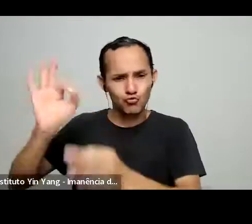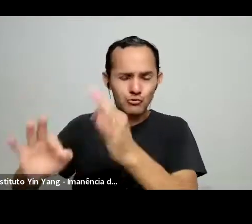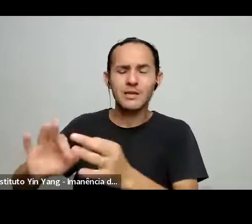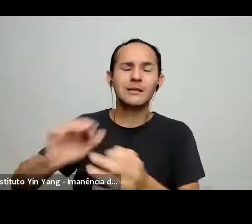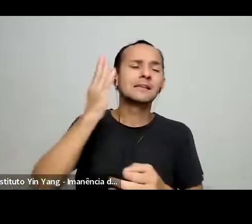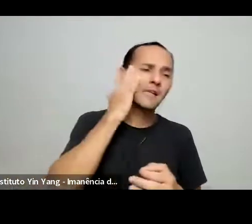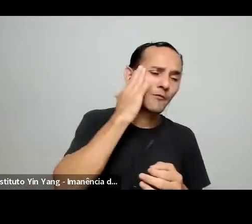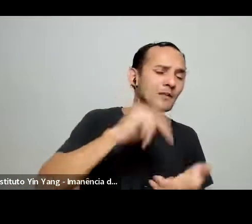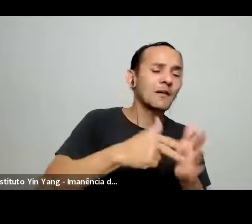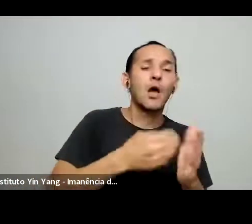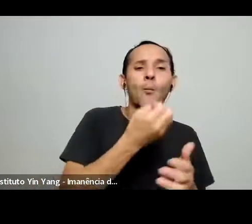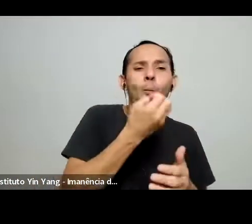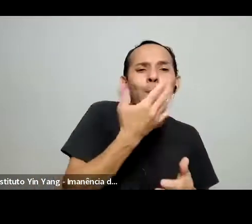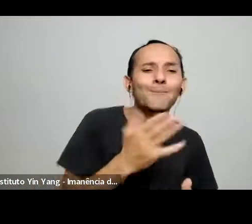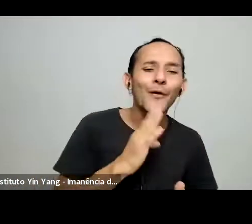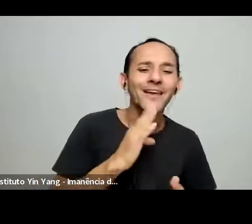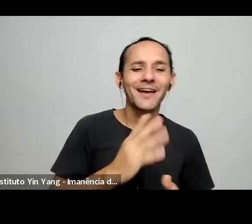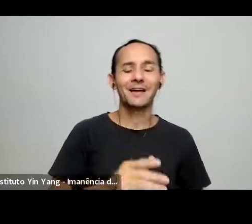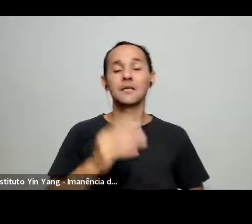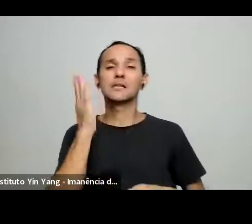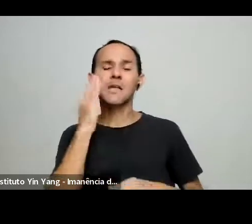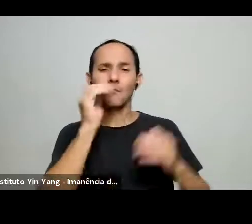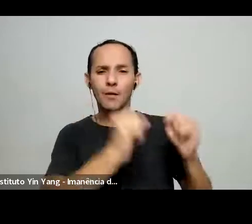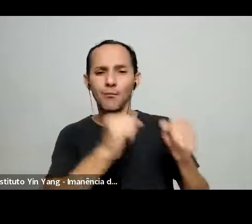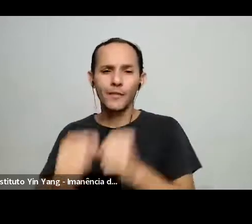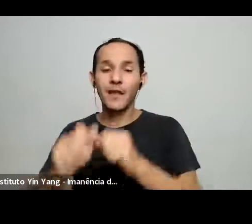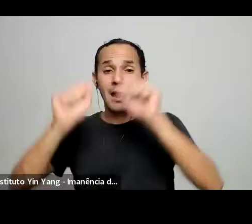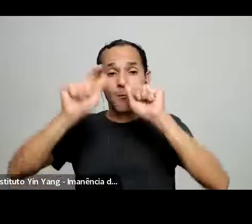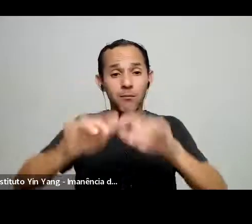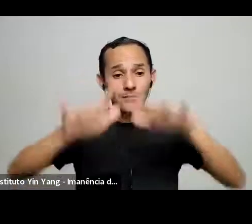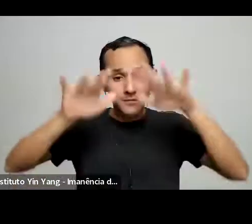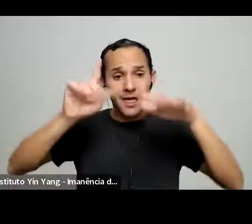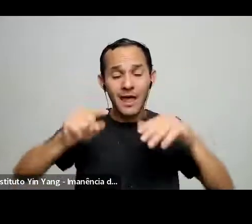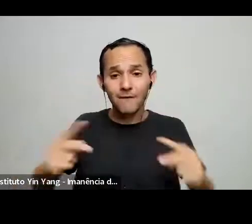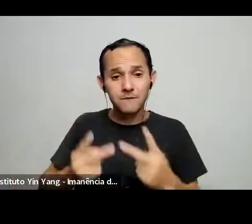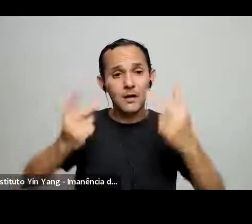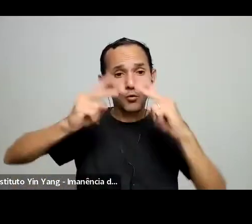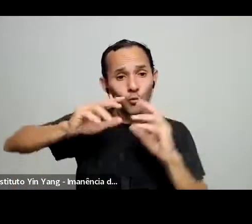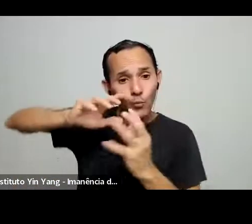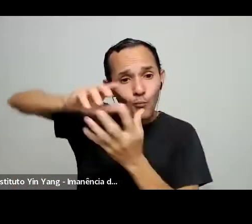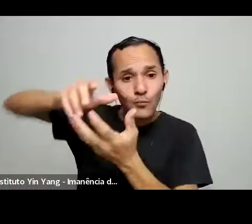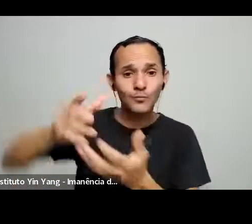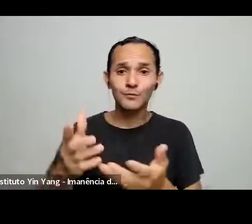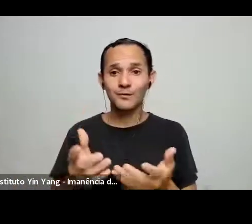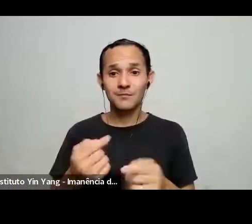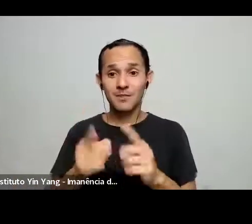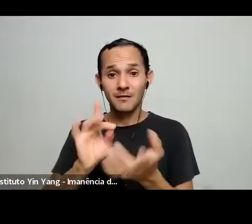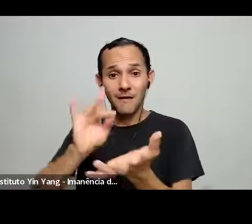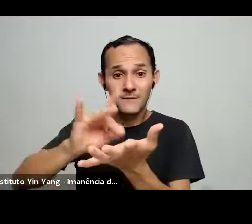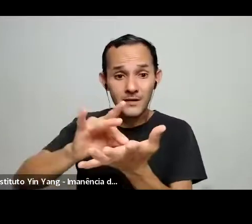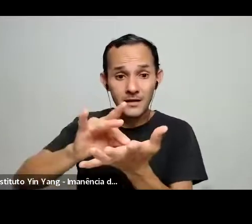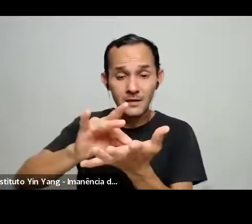nós sabemos o que é poder, o que é abundância. São valores universais. E a verdade, ela vem